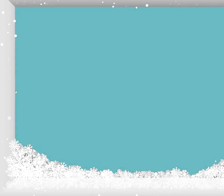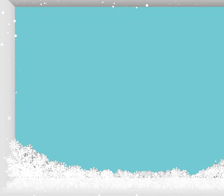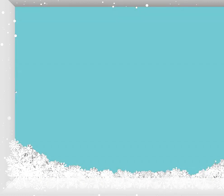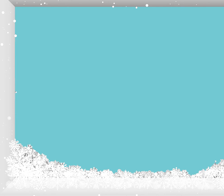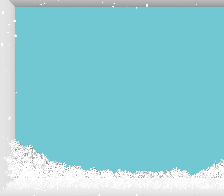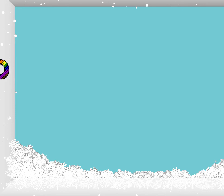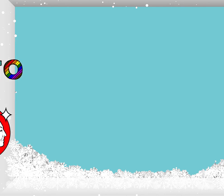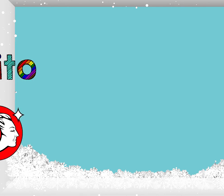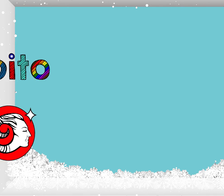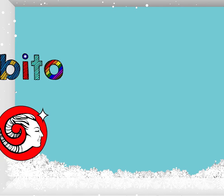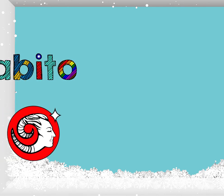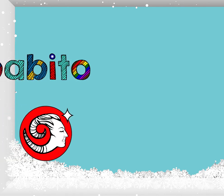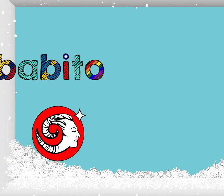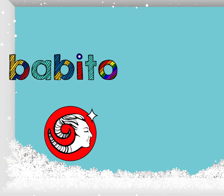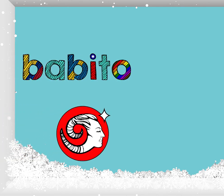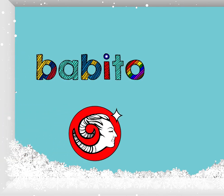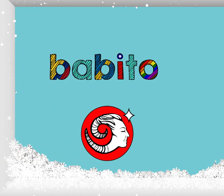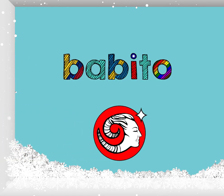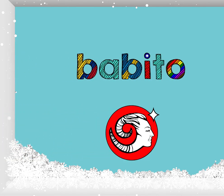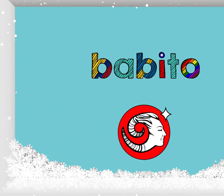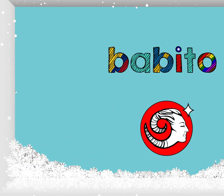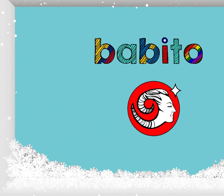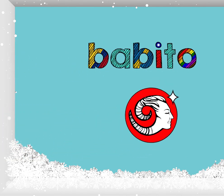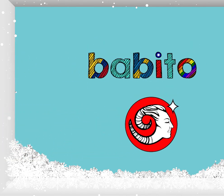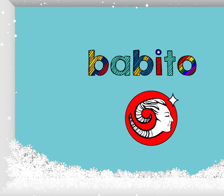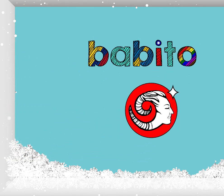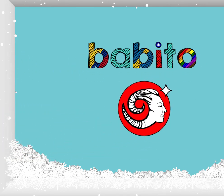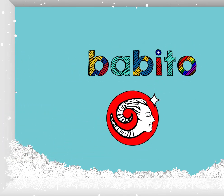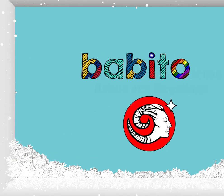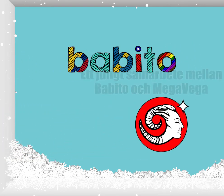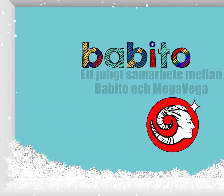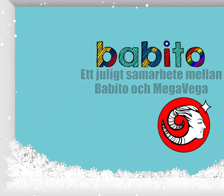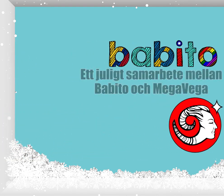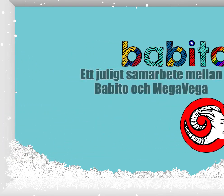Ho, ho, ho, ho, ho, ho!